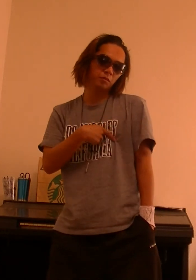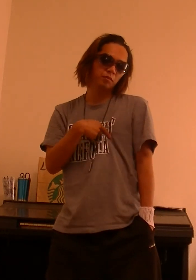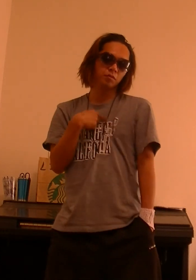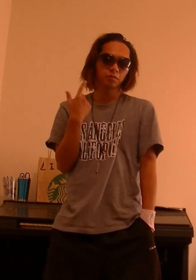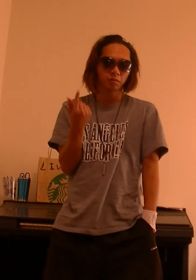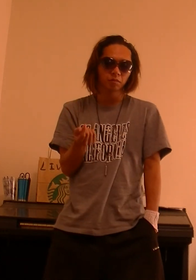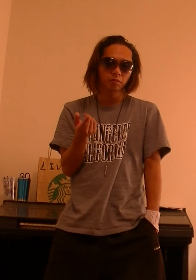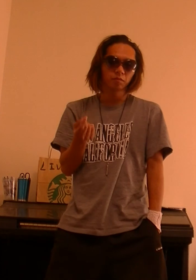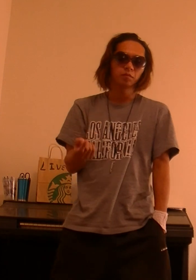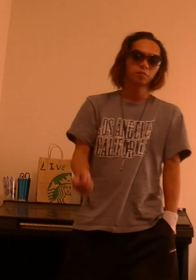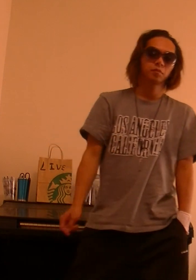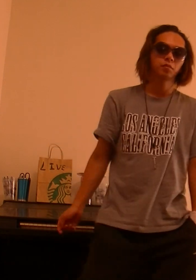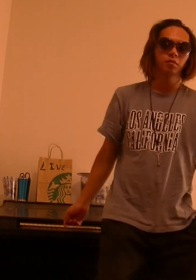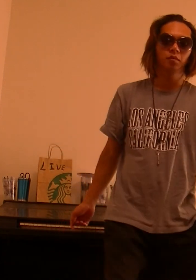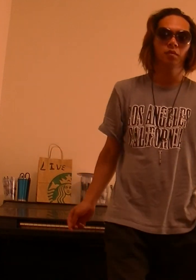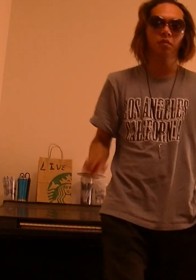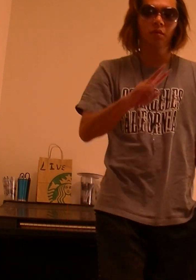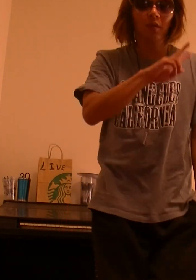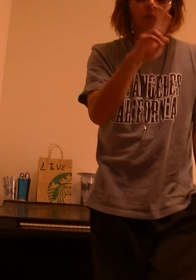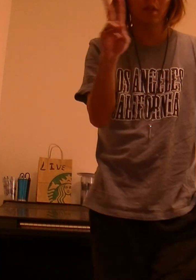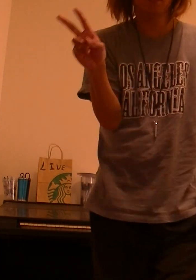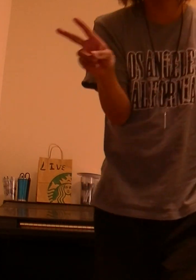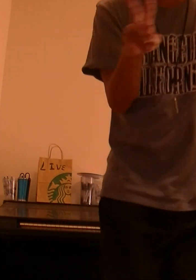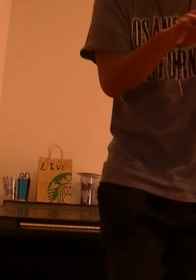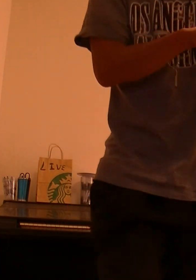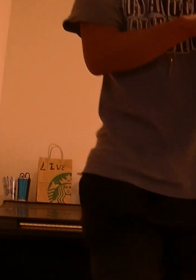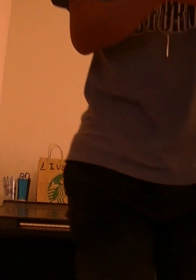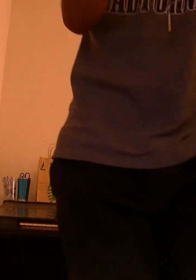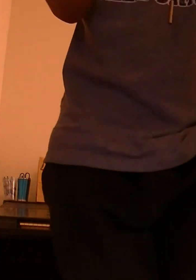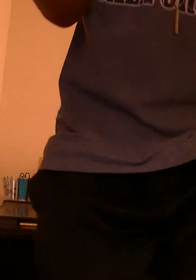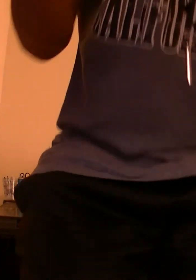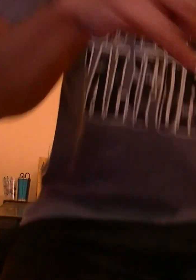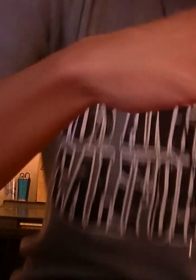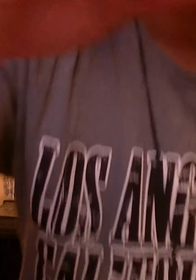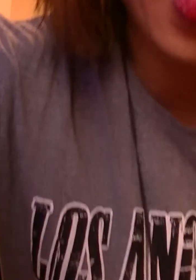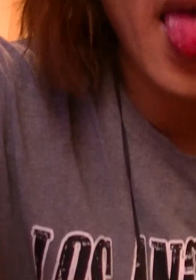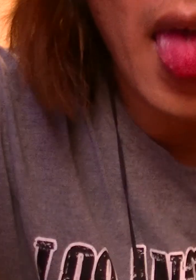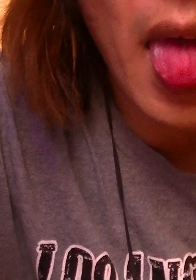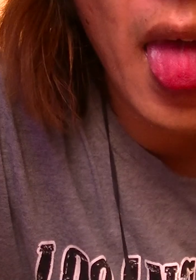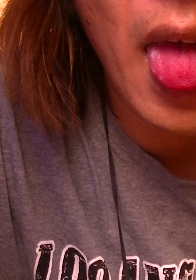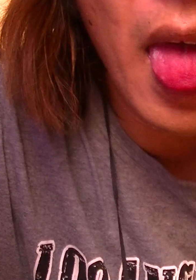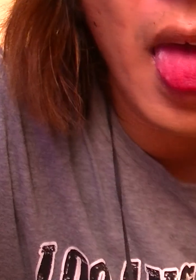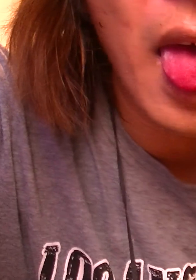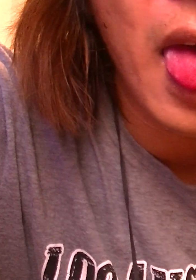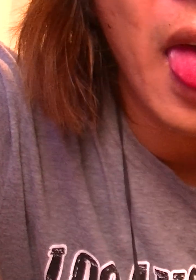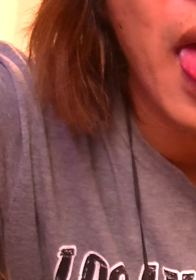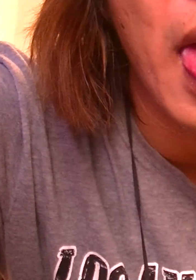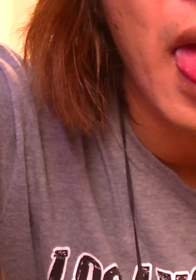で見つめていること、君にまた